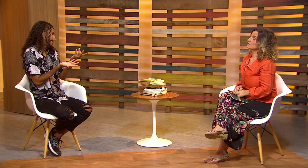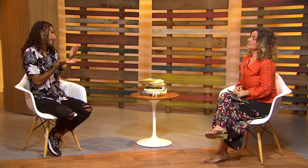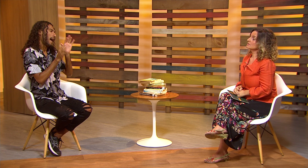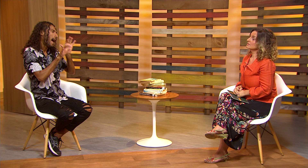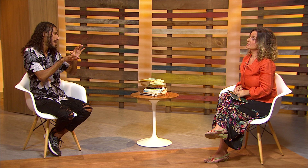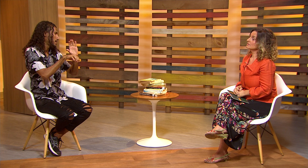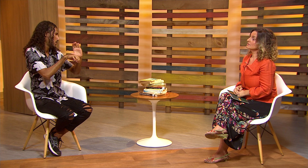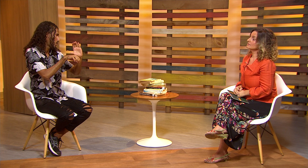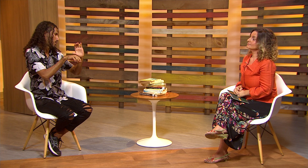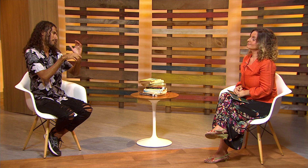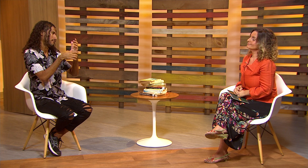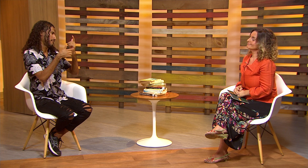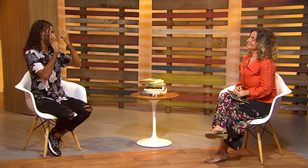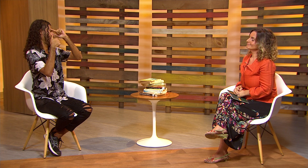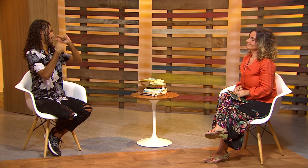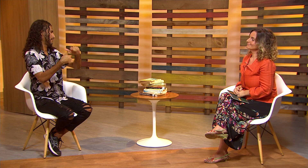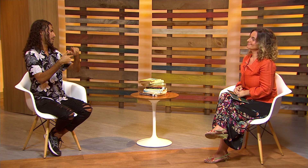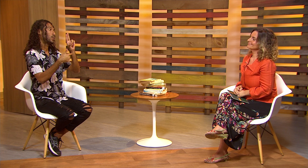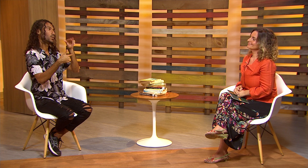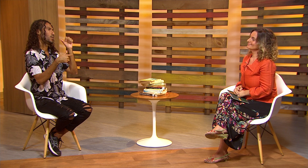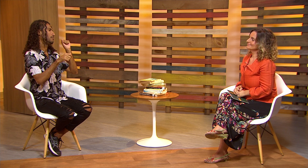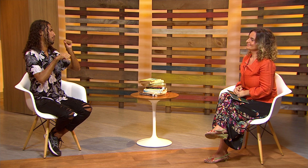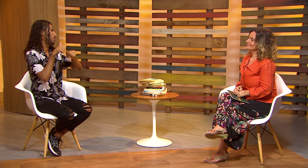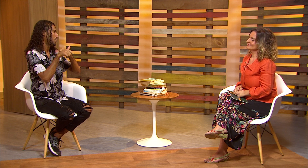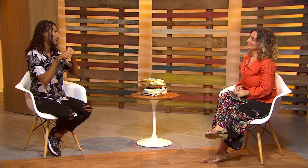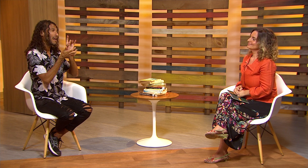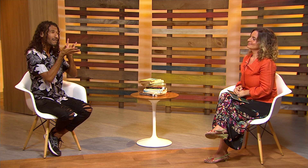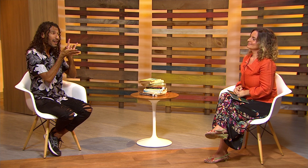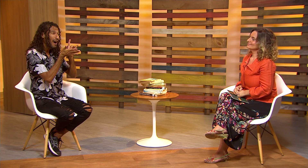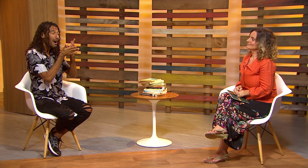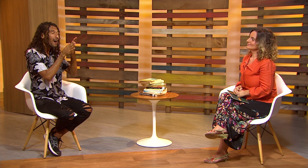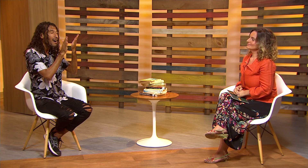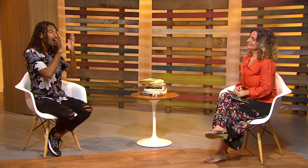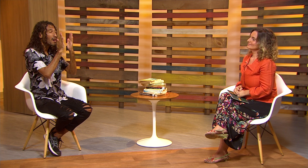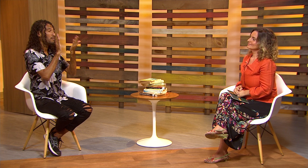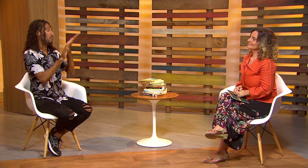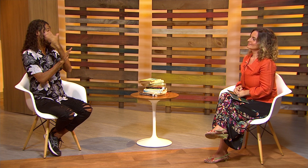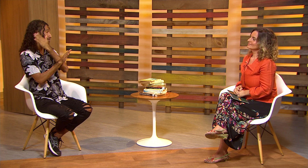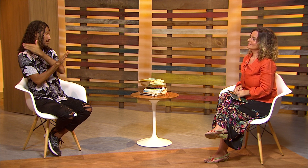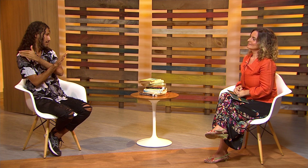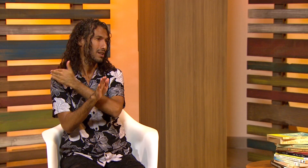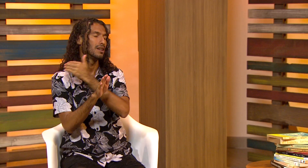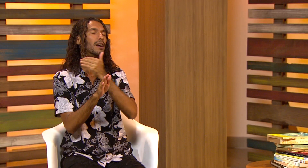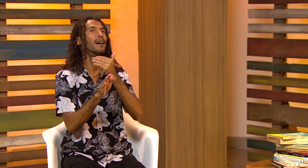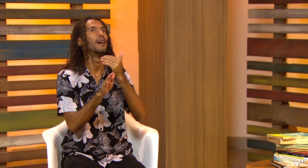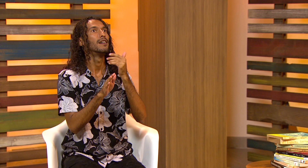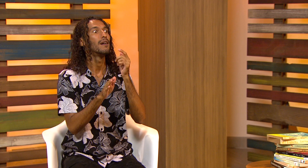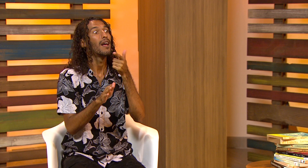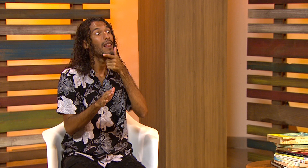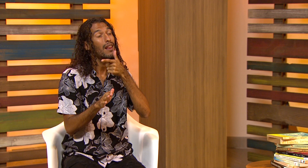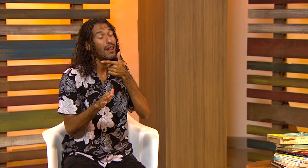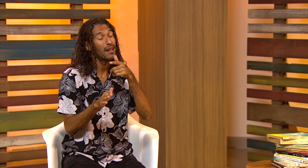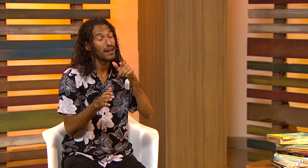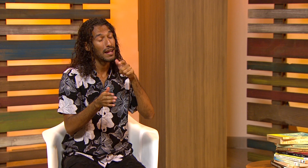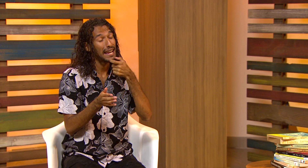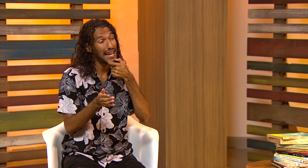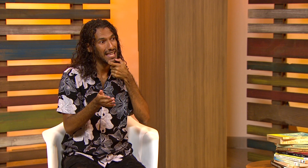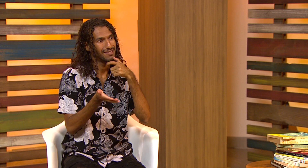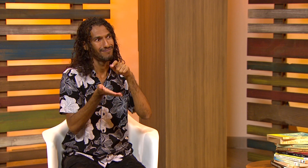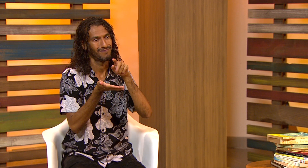tudo no português mesmo. É assim, o curso faz parte disso, é tradicional. Nunca teve uma adaptação, né, anteriormente, né,